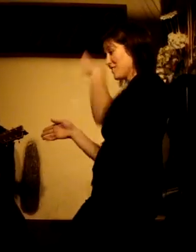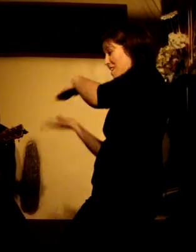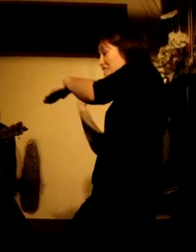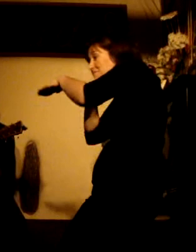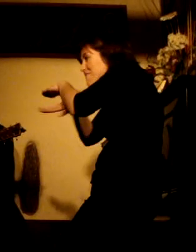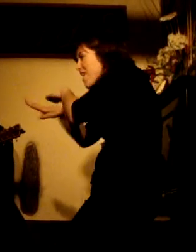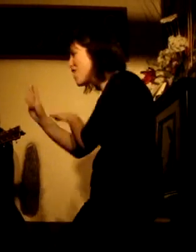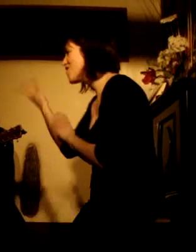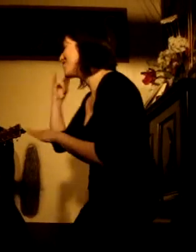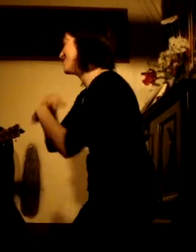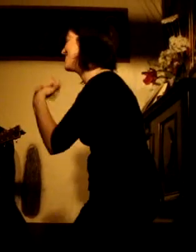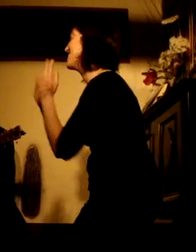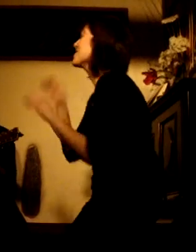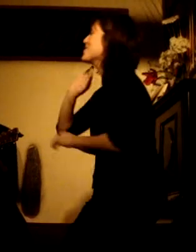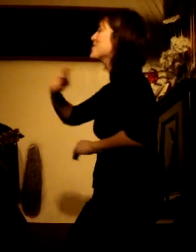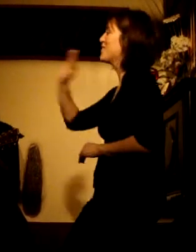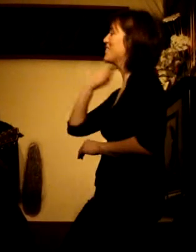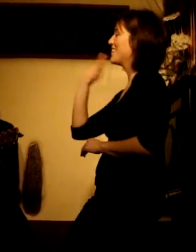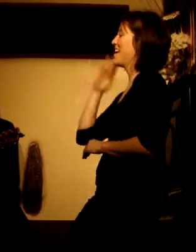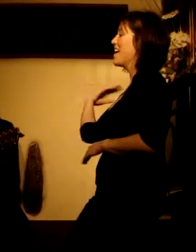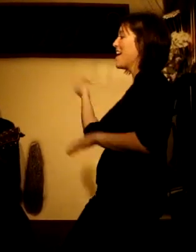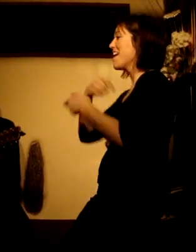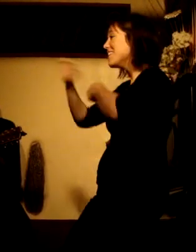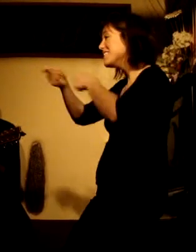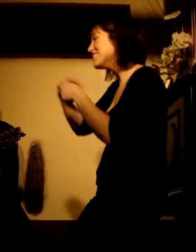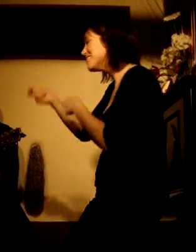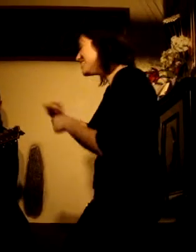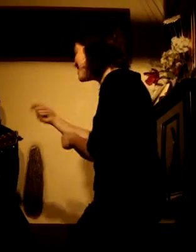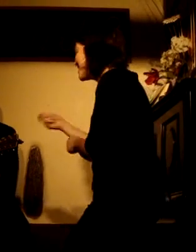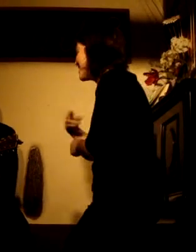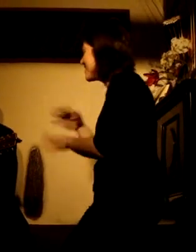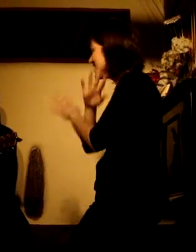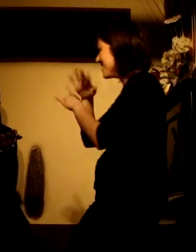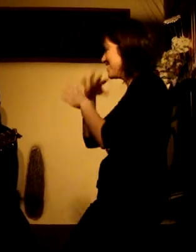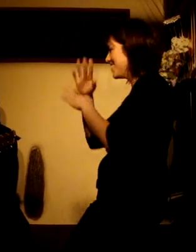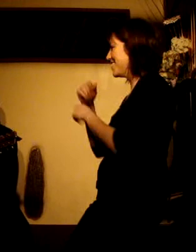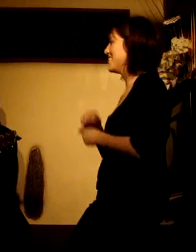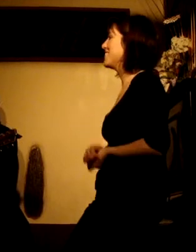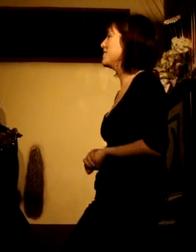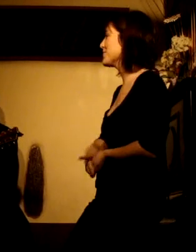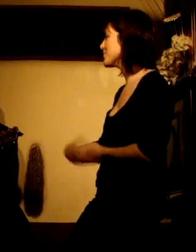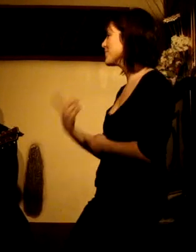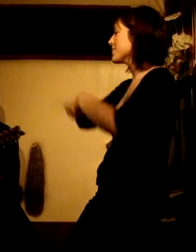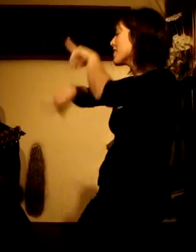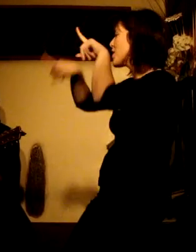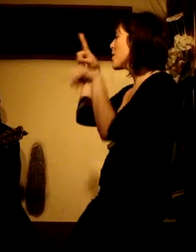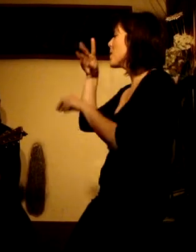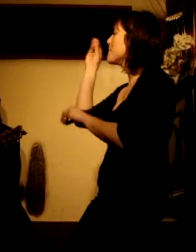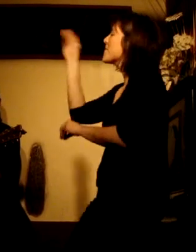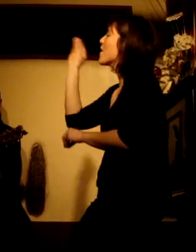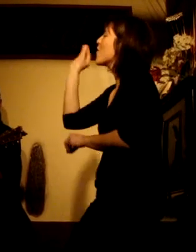mesa, tramposas tus caricias. Una partida de risco y al parchís, montones